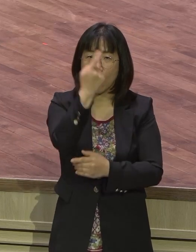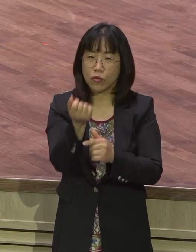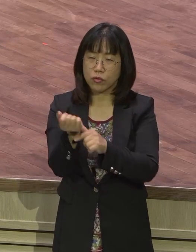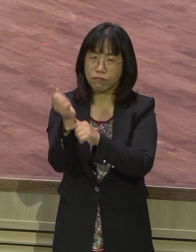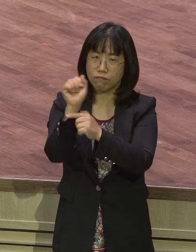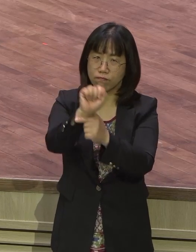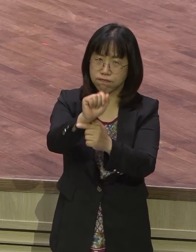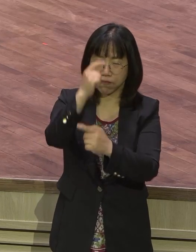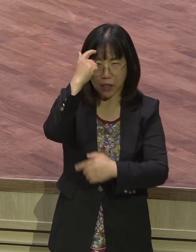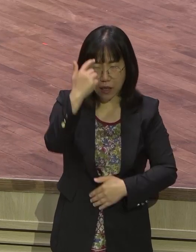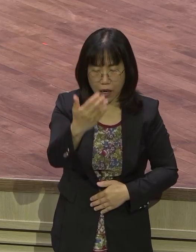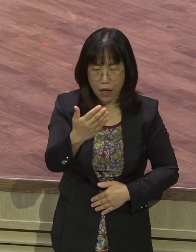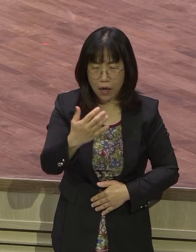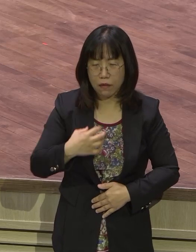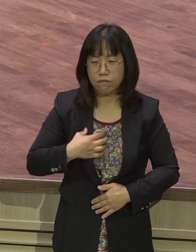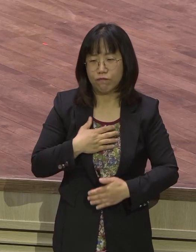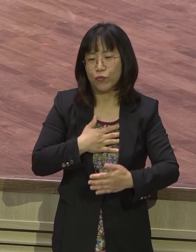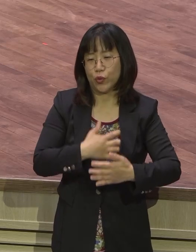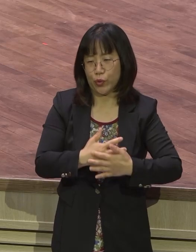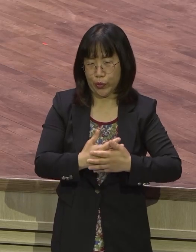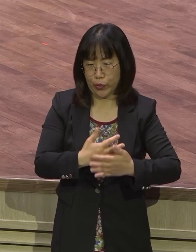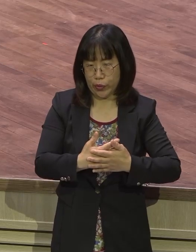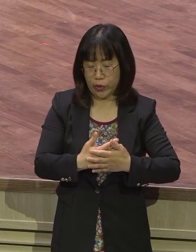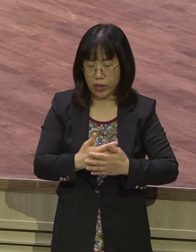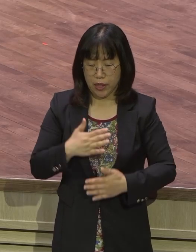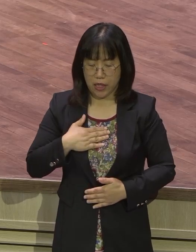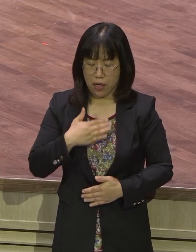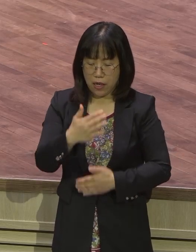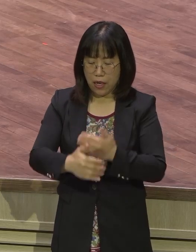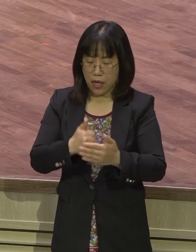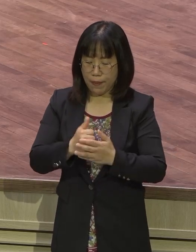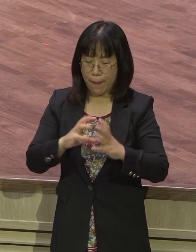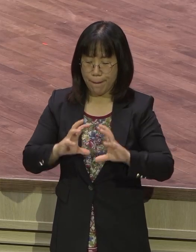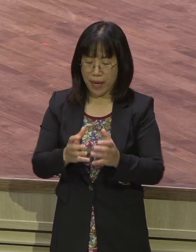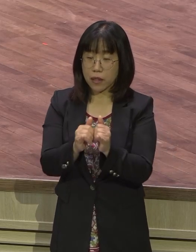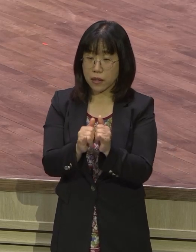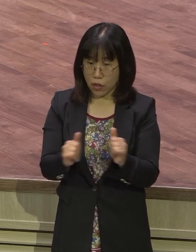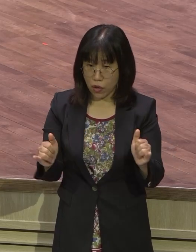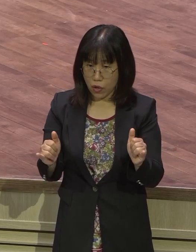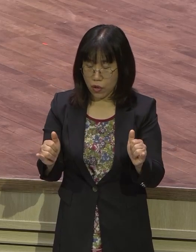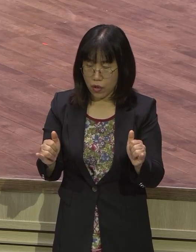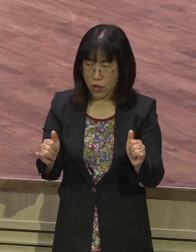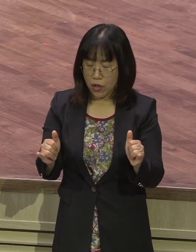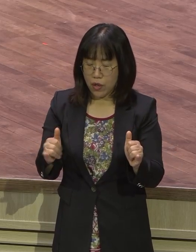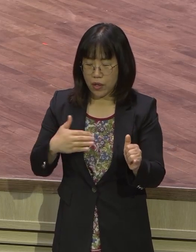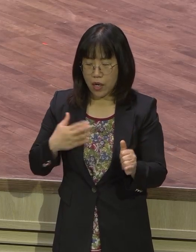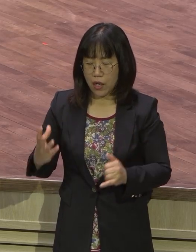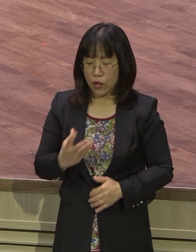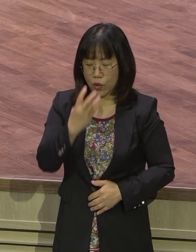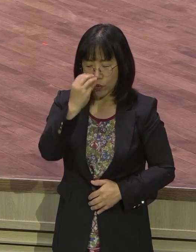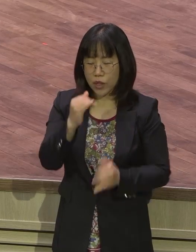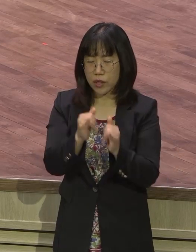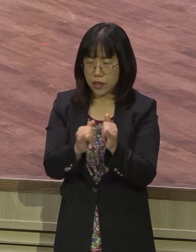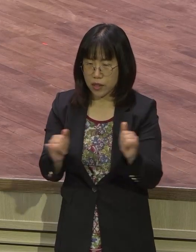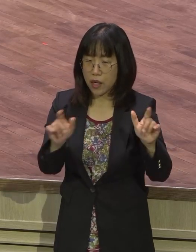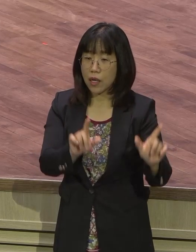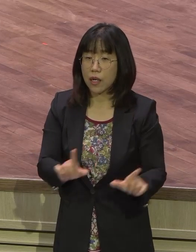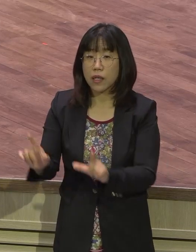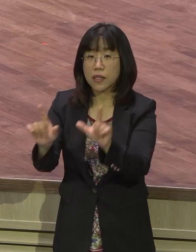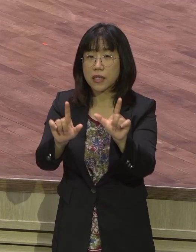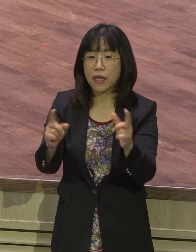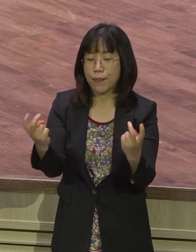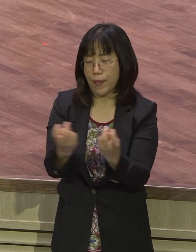그리고 하나님의 백성으로서 내가 하나님 앞에 거룩한 삶을 사는 법 그거를